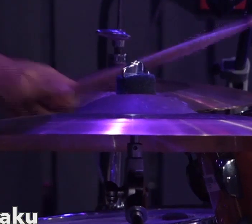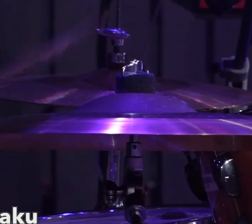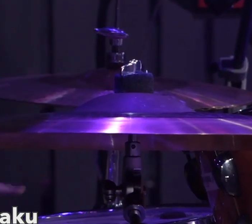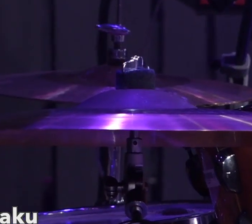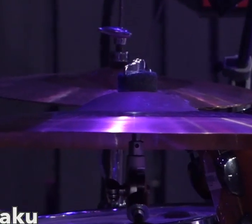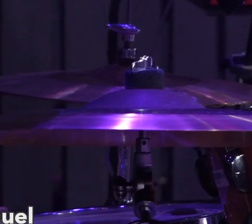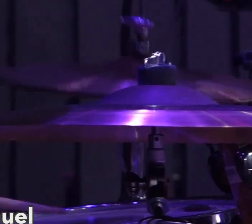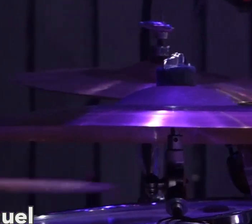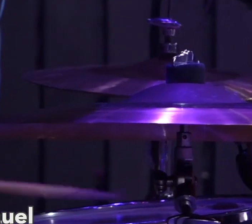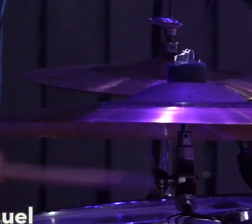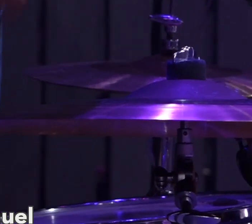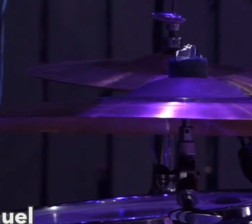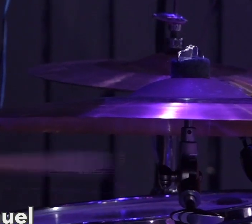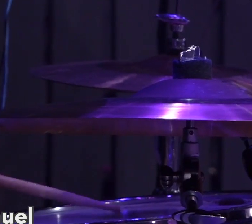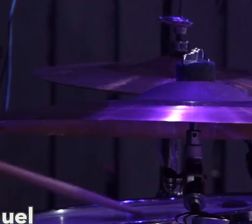besertaku.